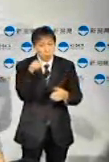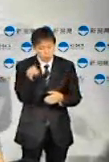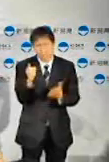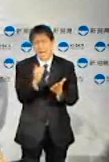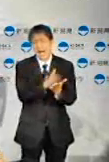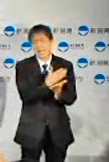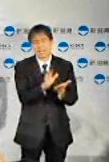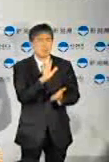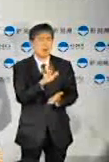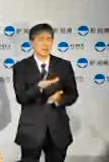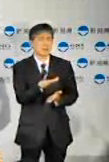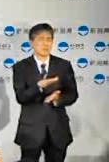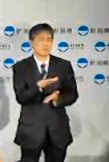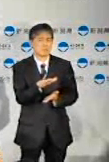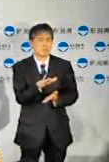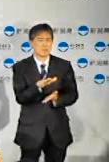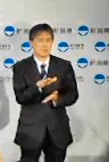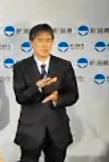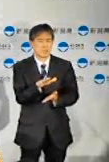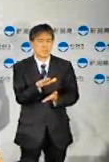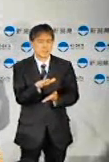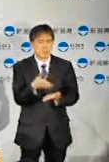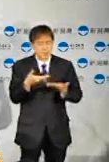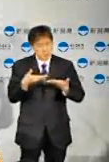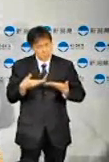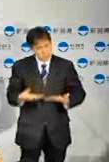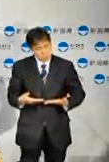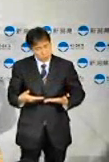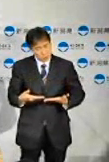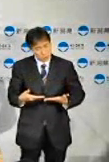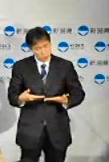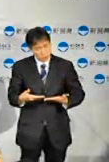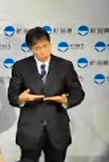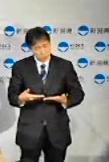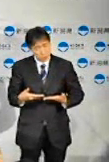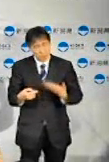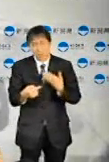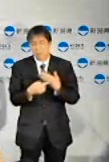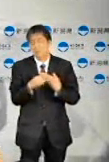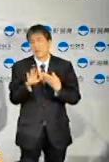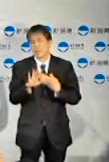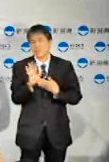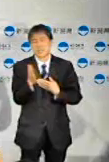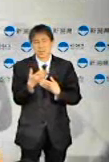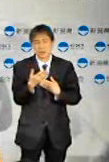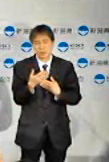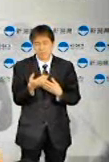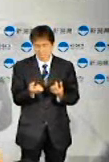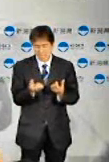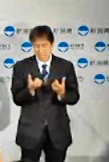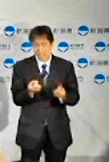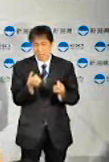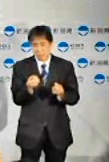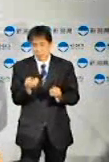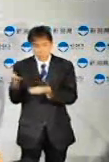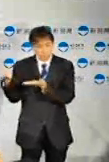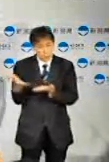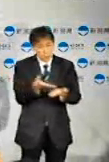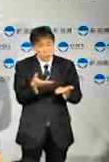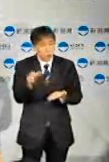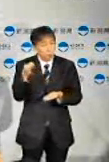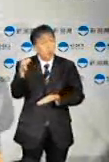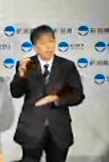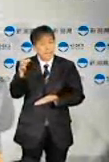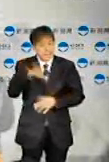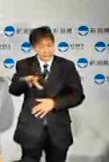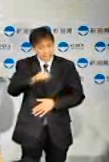そこは慎重な部分もあるんでしょうけれども、そういう確実な荷主、要するに輸送量を確保